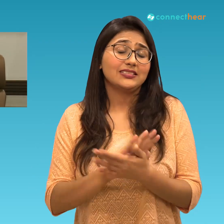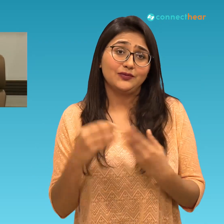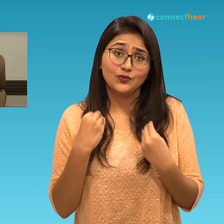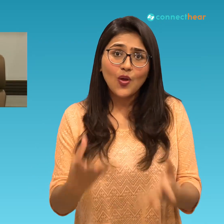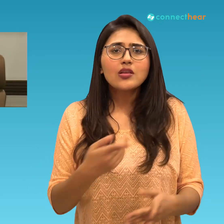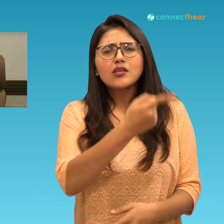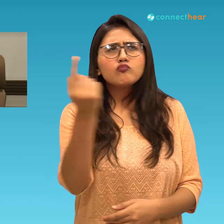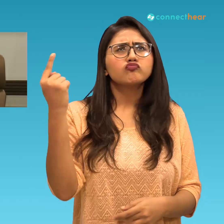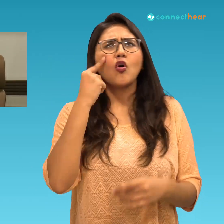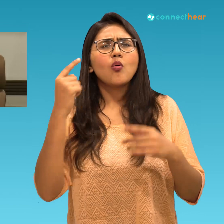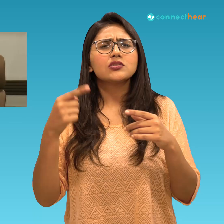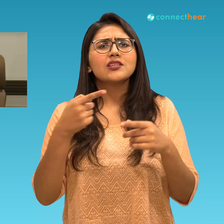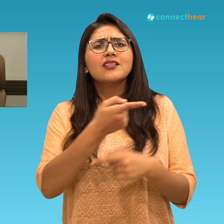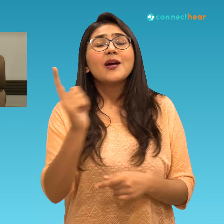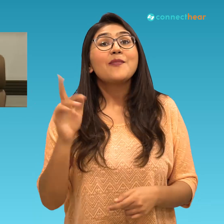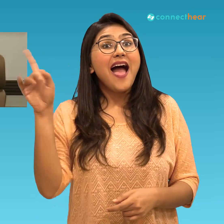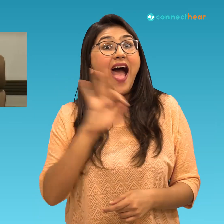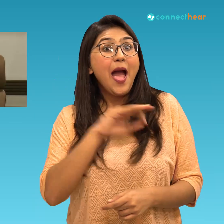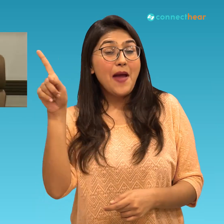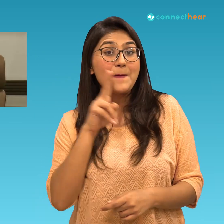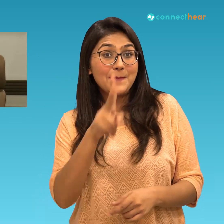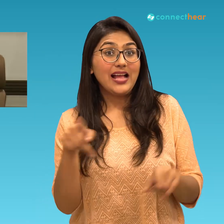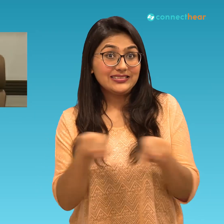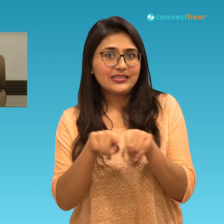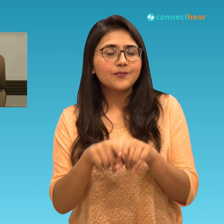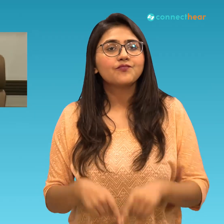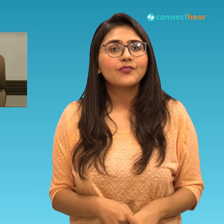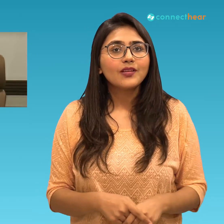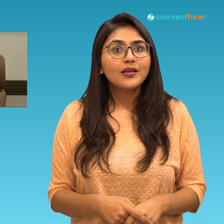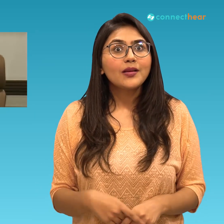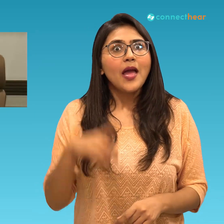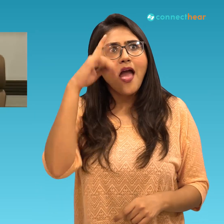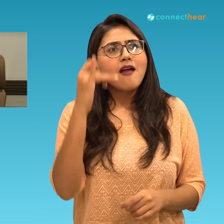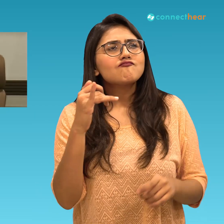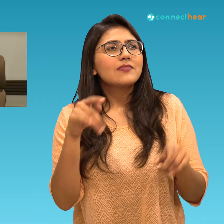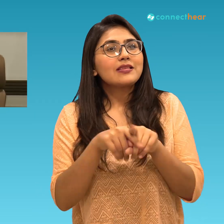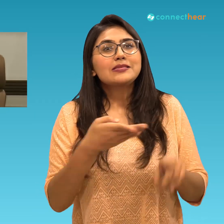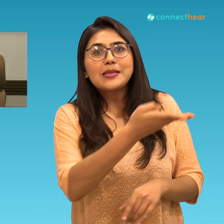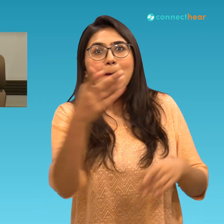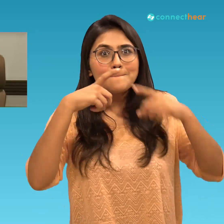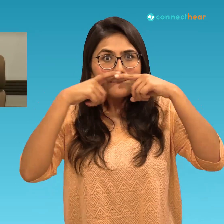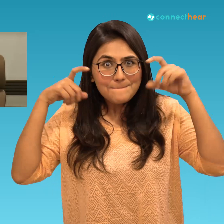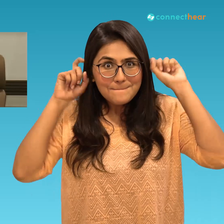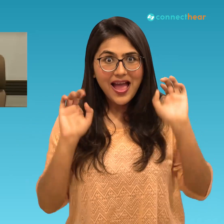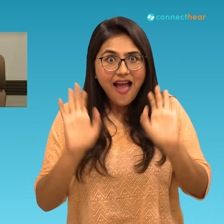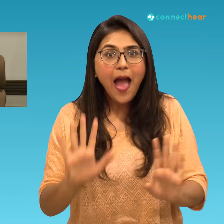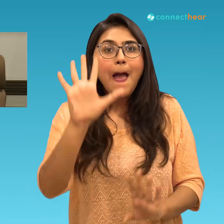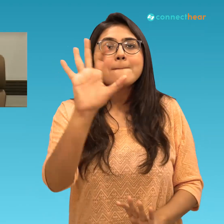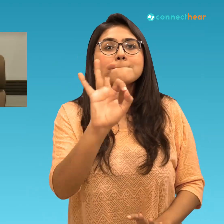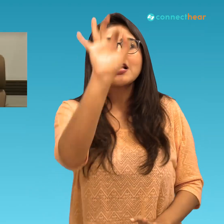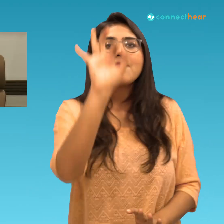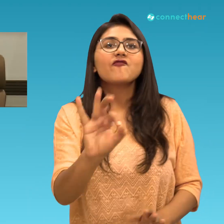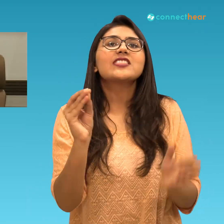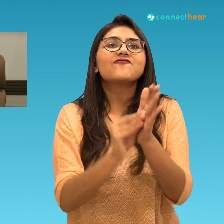मास्क पहनने से, जिस तरह प्राइम मिनिस्टर साहब ने फरमाया था, हम कम से कम 50% अपनी ट्रांसमिशन रोक सकते